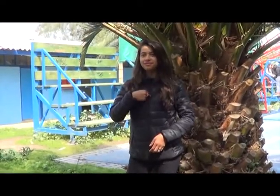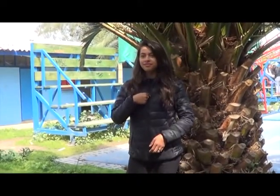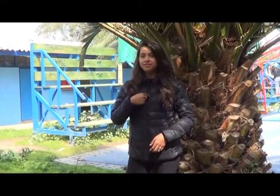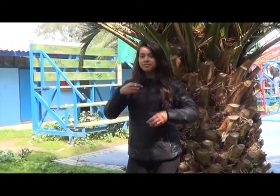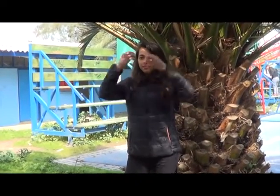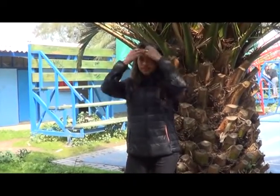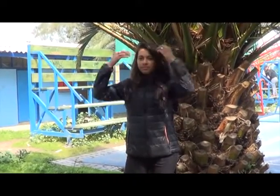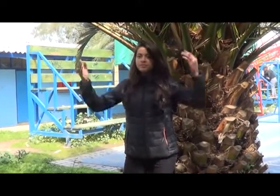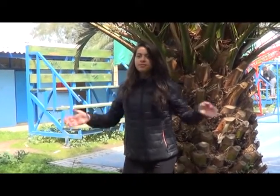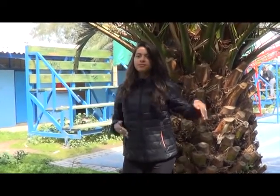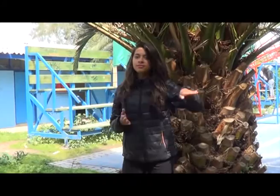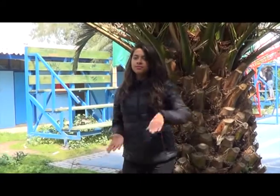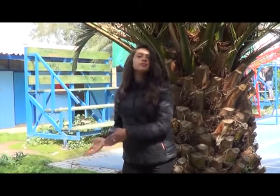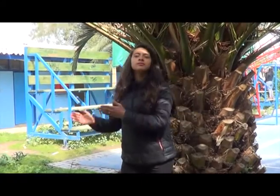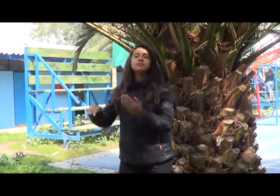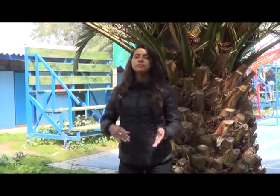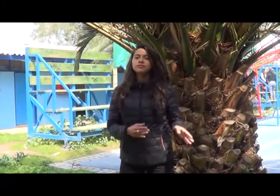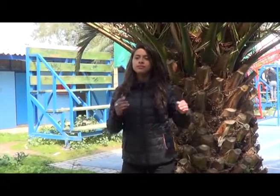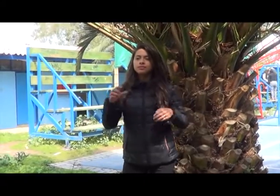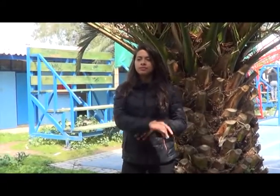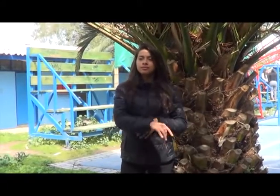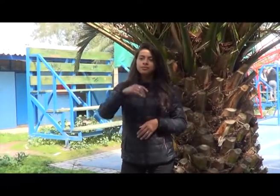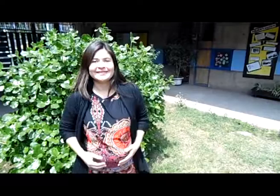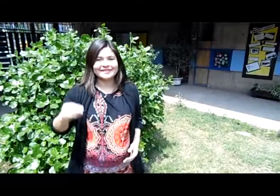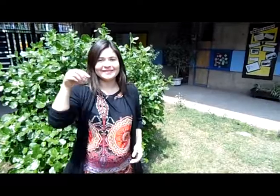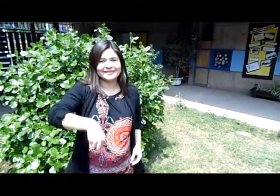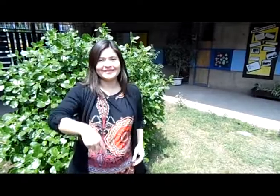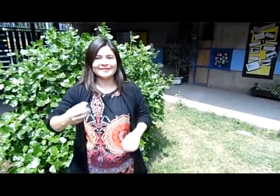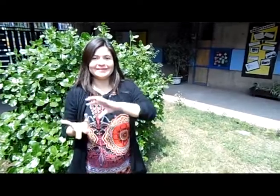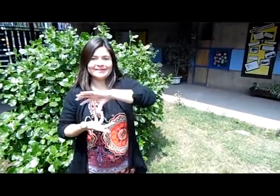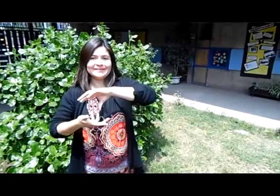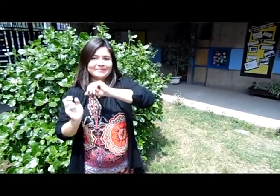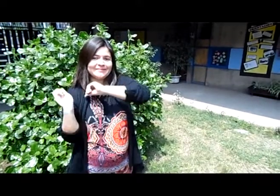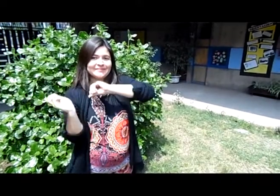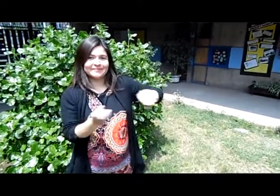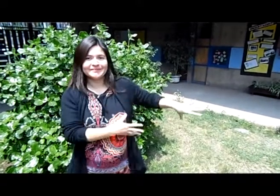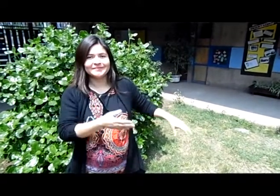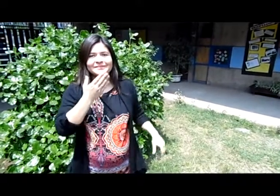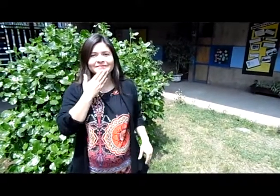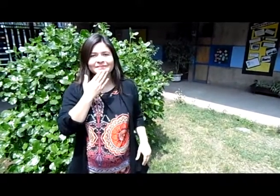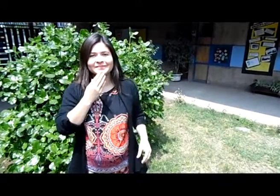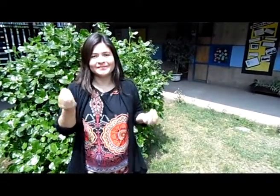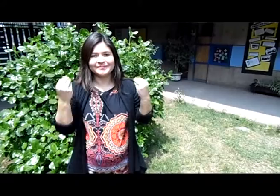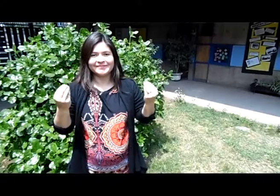Voy abriendo caminos para encontrarte en este mundo perdido. También hay